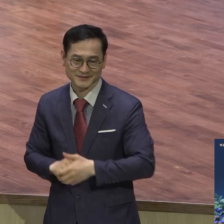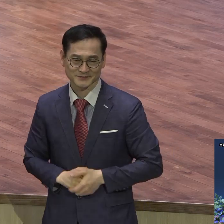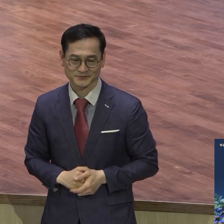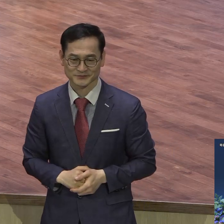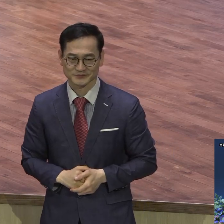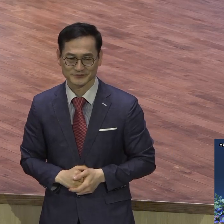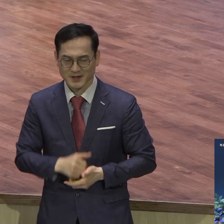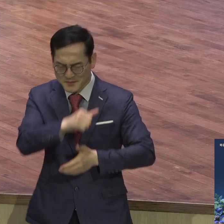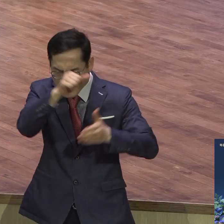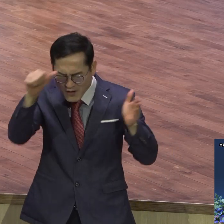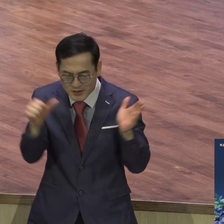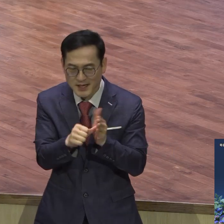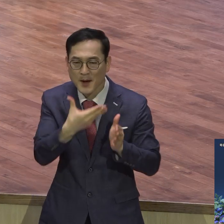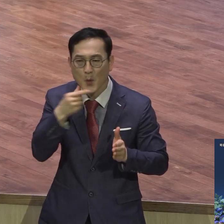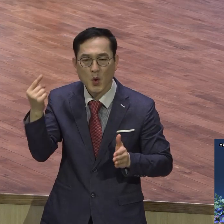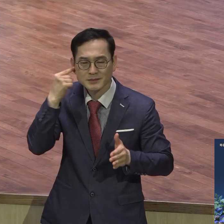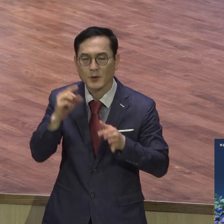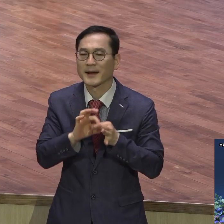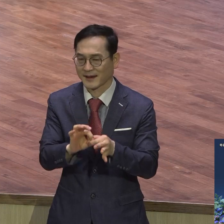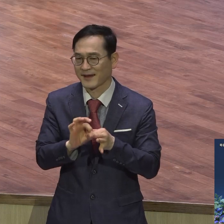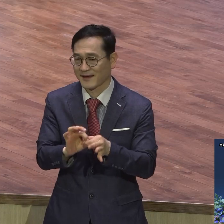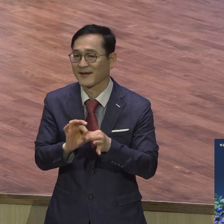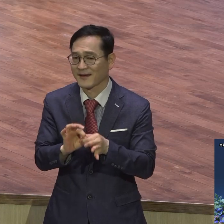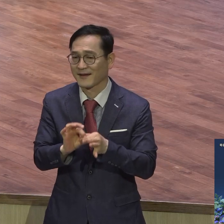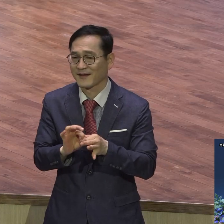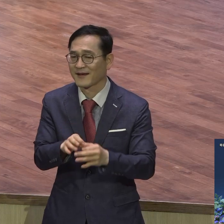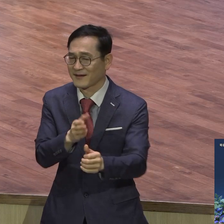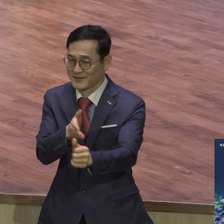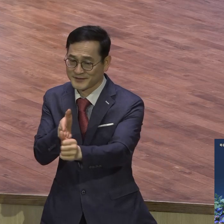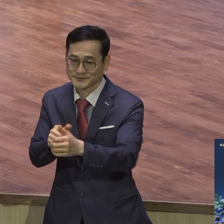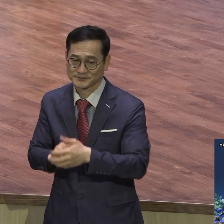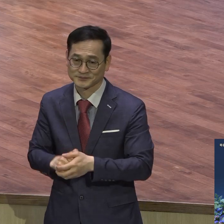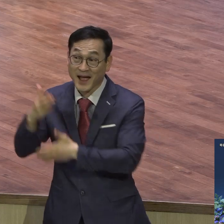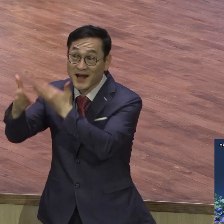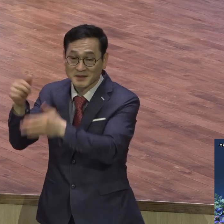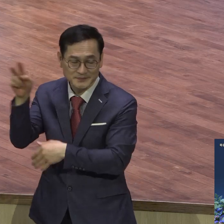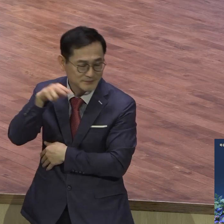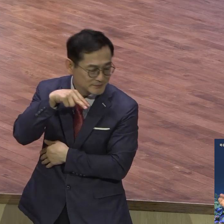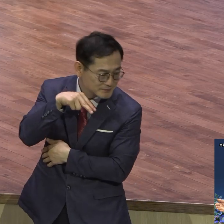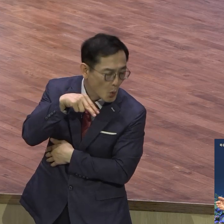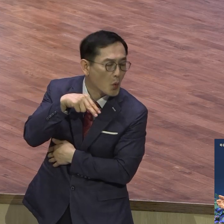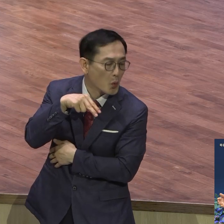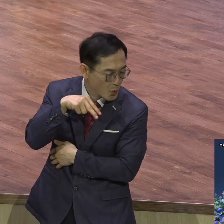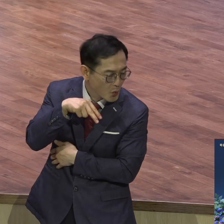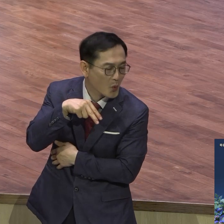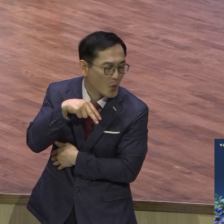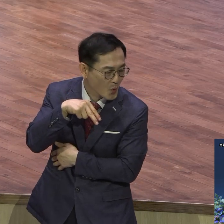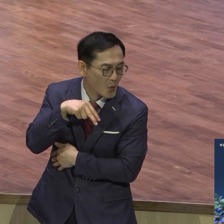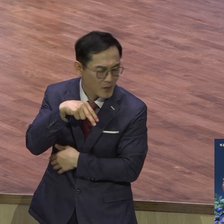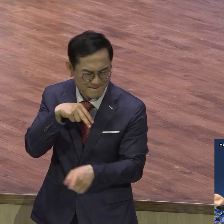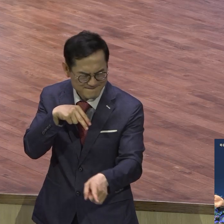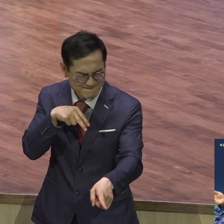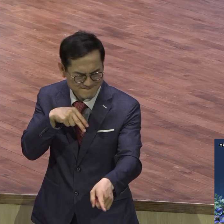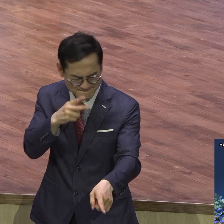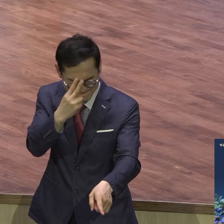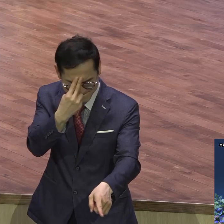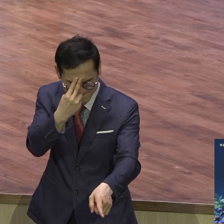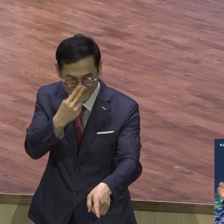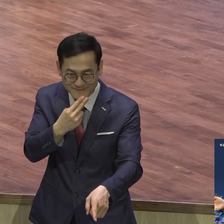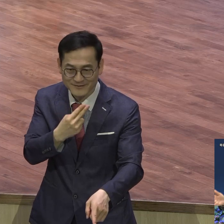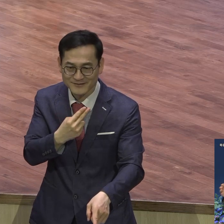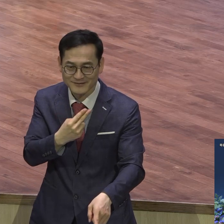보금적 관계 그래서 하나님 위에서 보고 계시잖아요. 그래서 여러분이 가정에서나 여러분 직장에서나